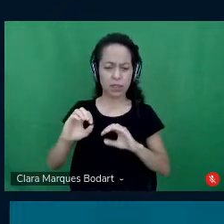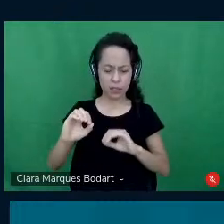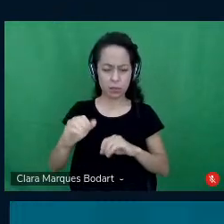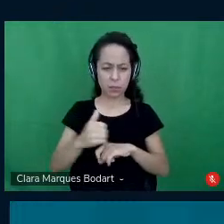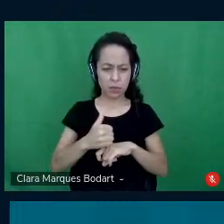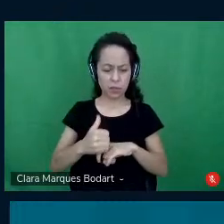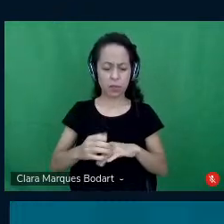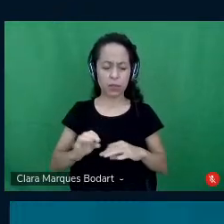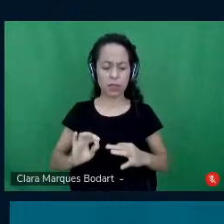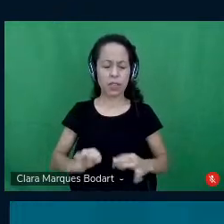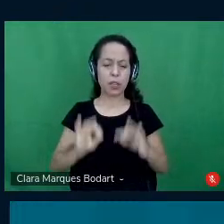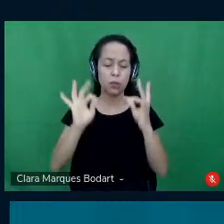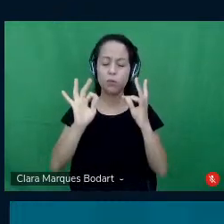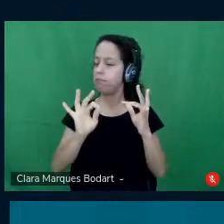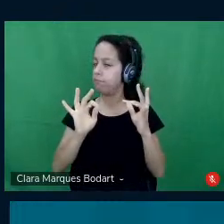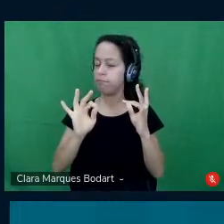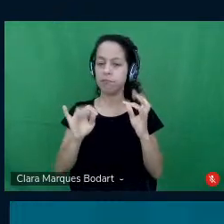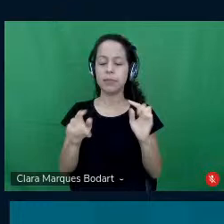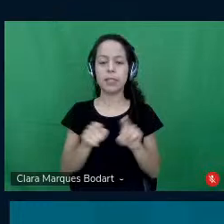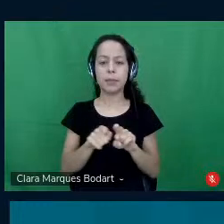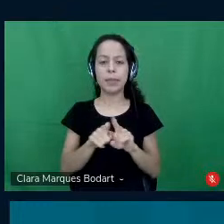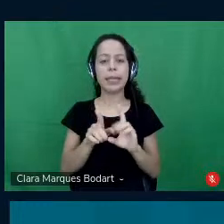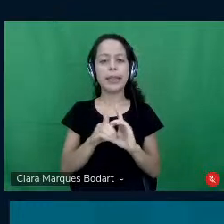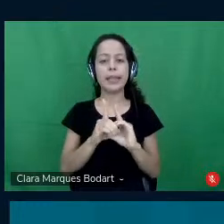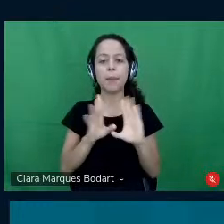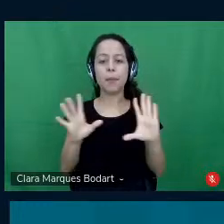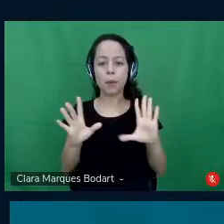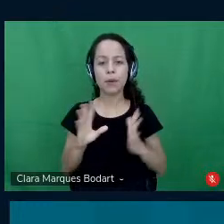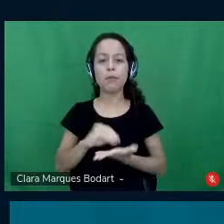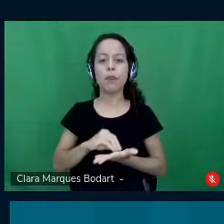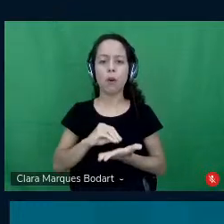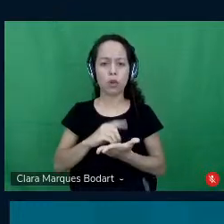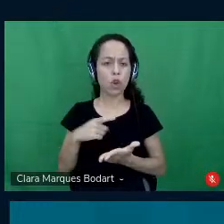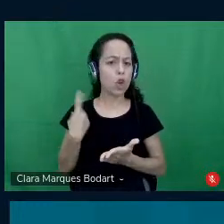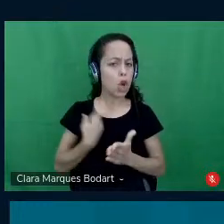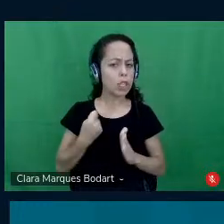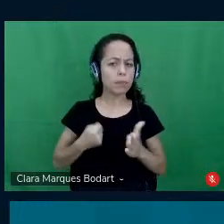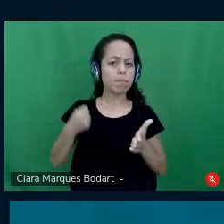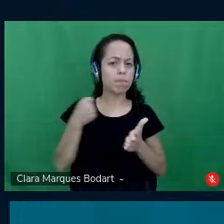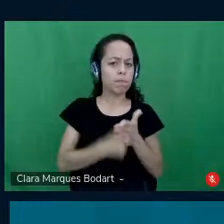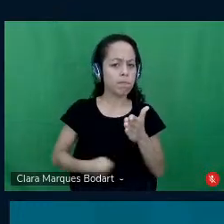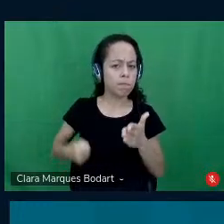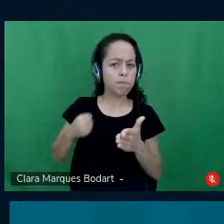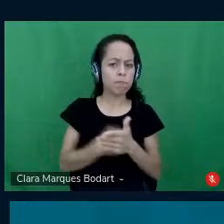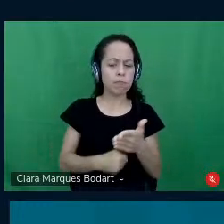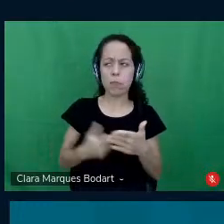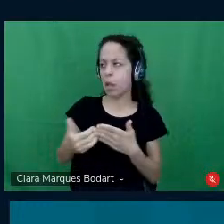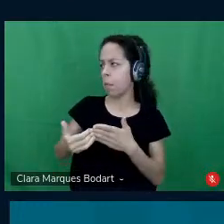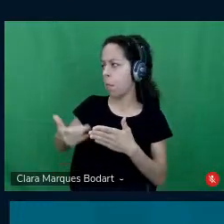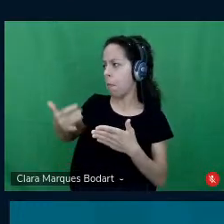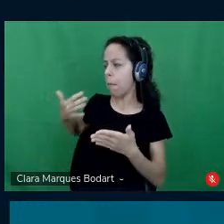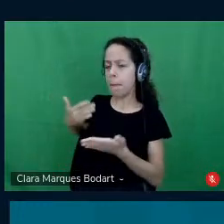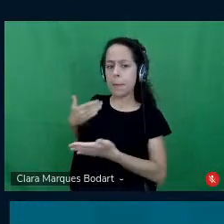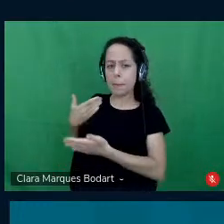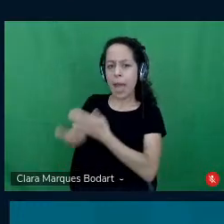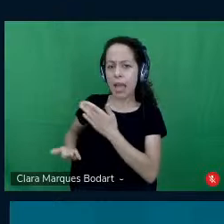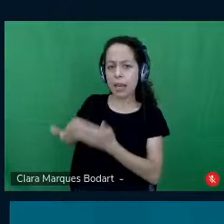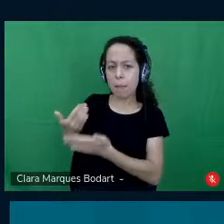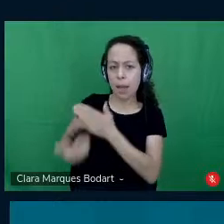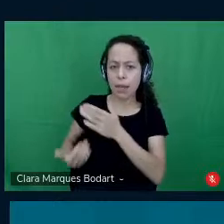tecnológica, e que é em contextos democráticos que nós podemos reivindicar, recuperar as perdas, né,